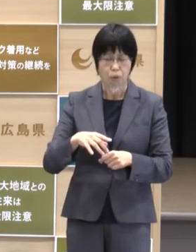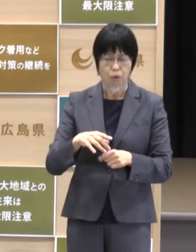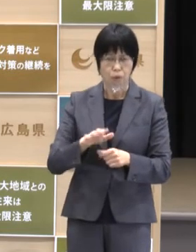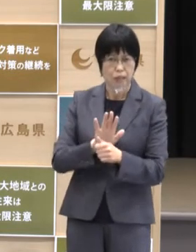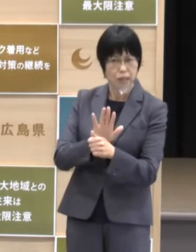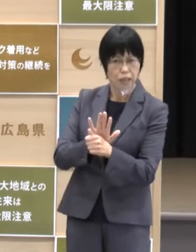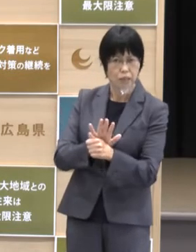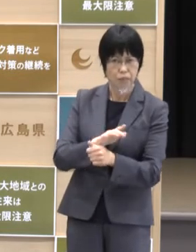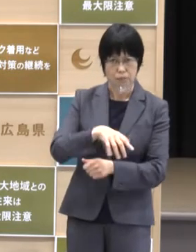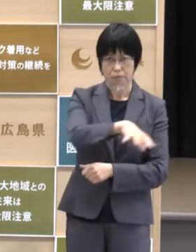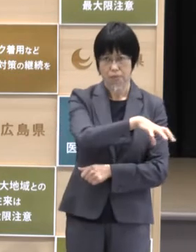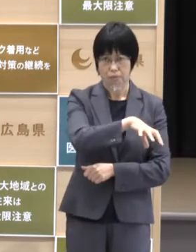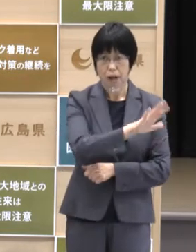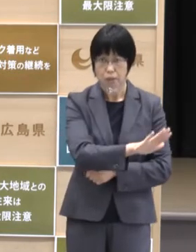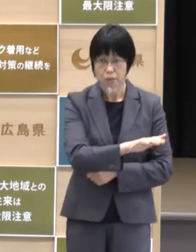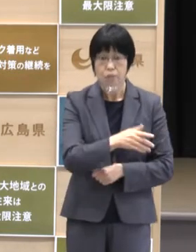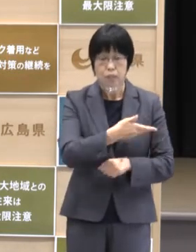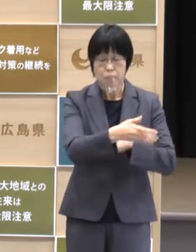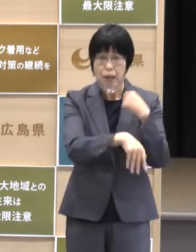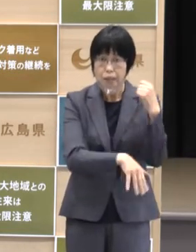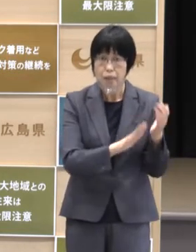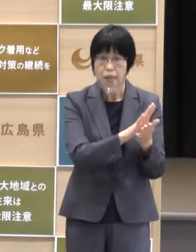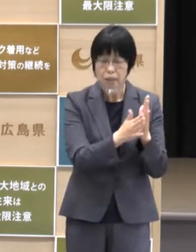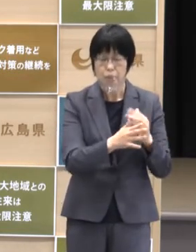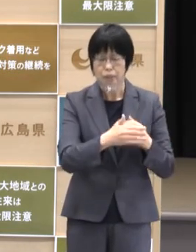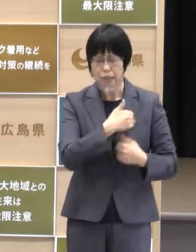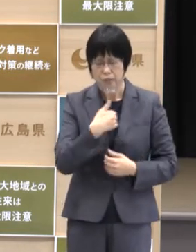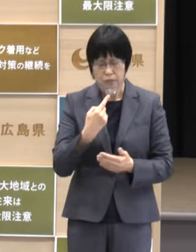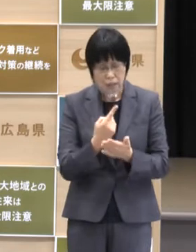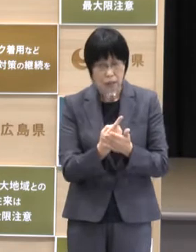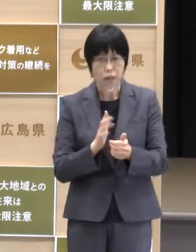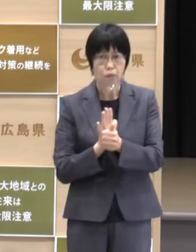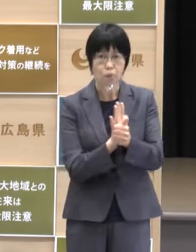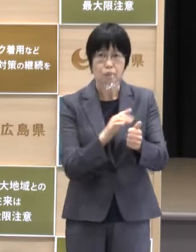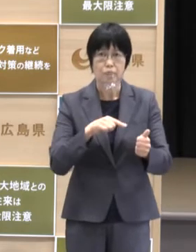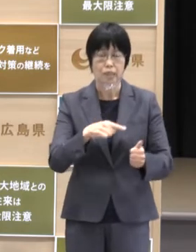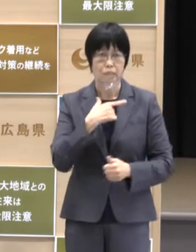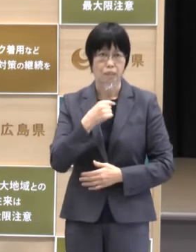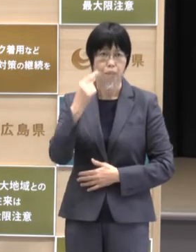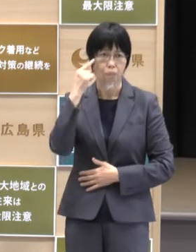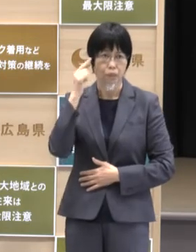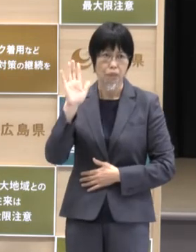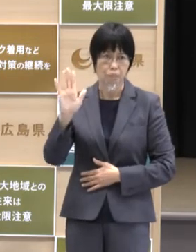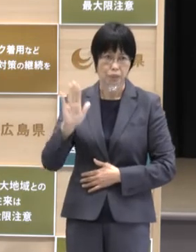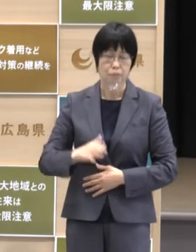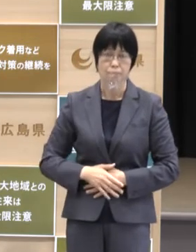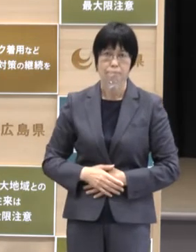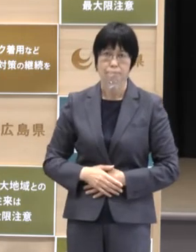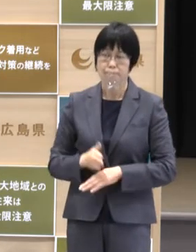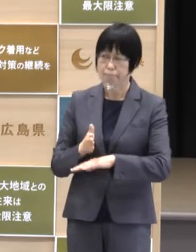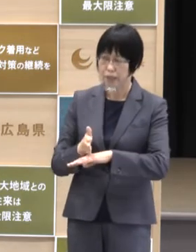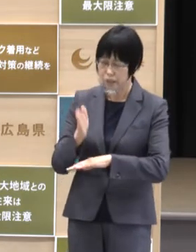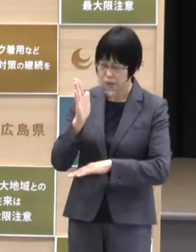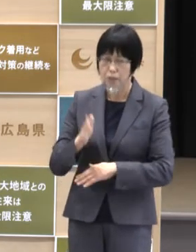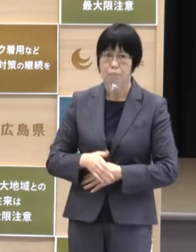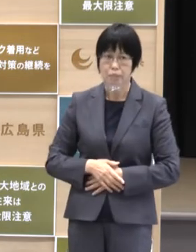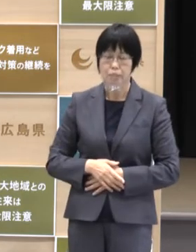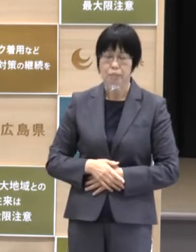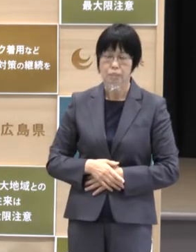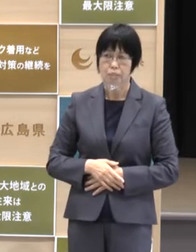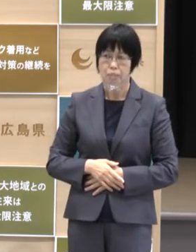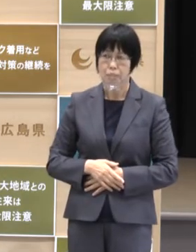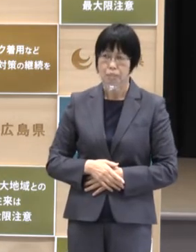からですね、できるだけ島根県には協力をしていきたいと思っています。 ありがとうございます。重ねてですけれ